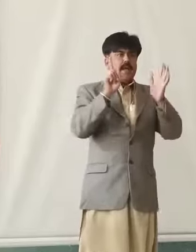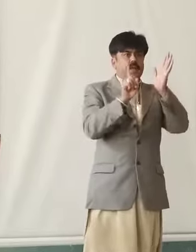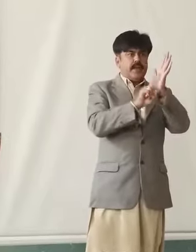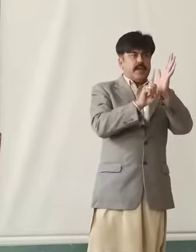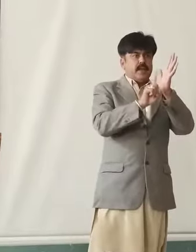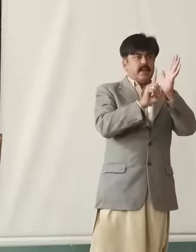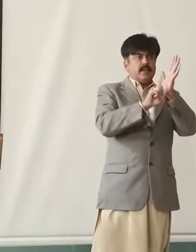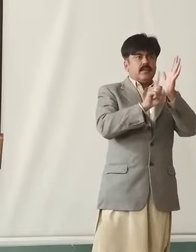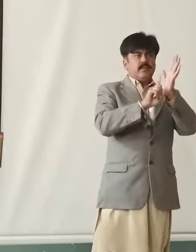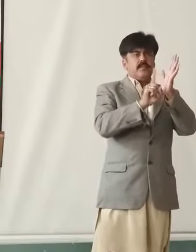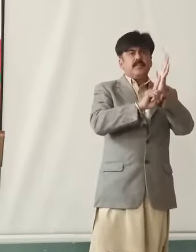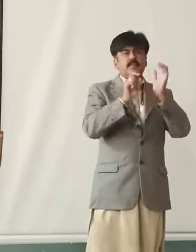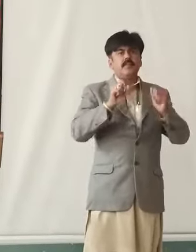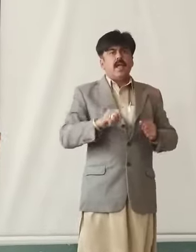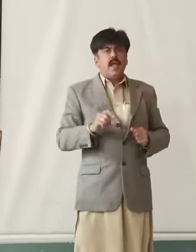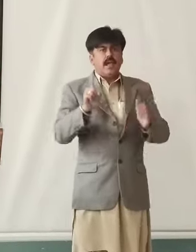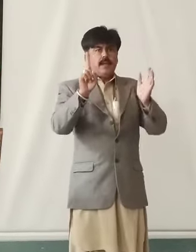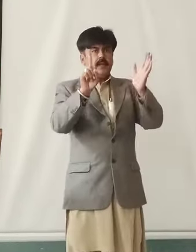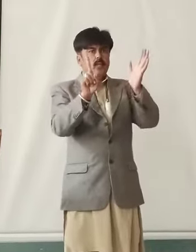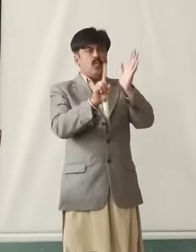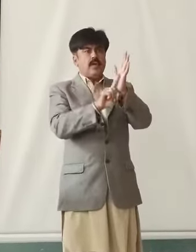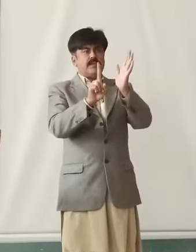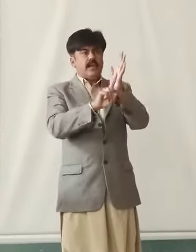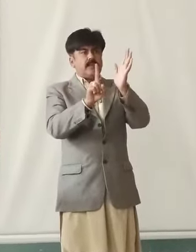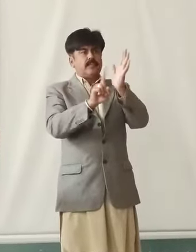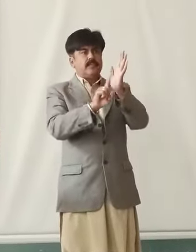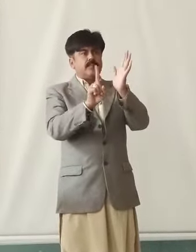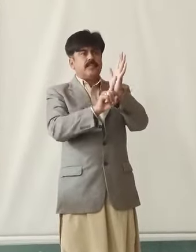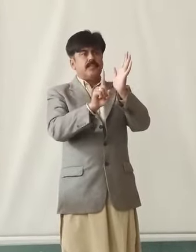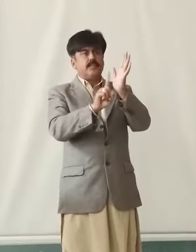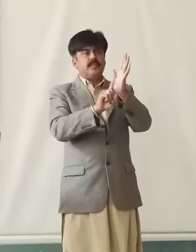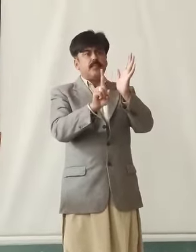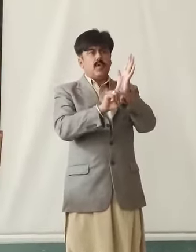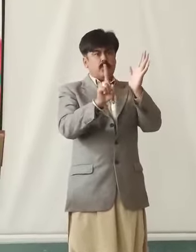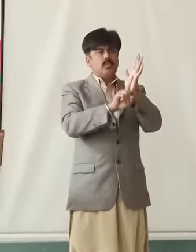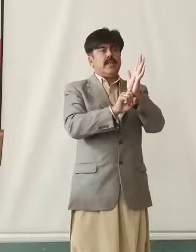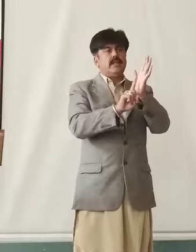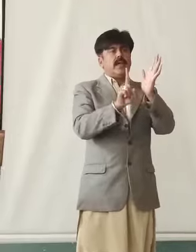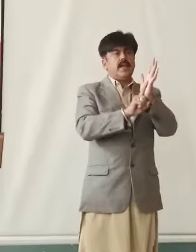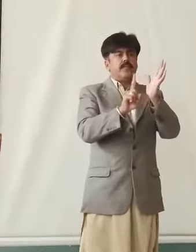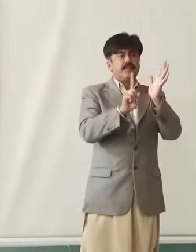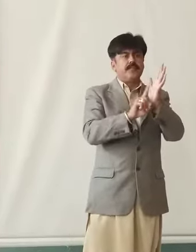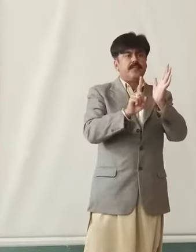हेयरिंग रिंगिंग, ये टून का साइन जो हम टून देते हैं,